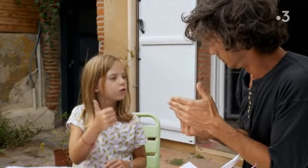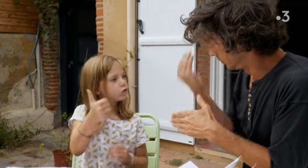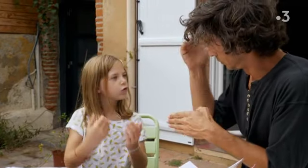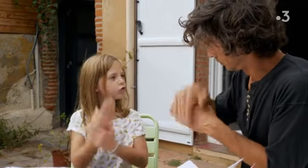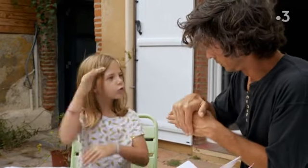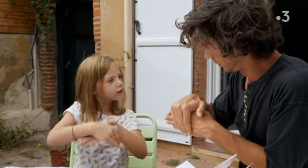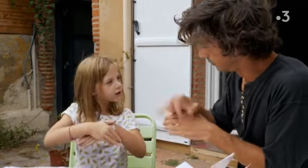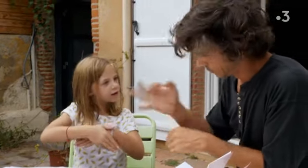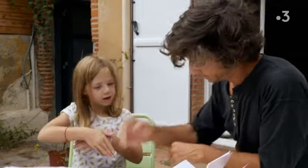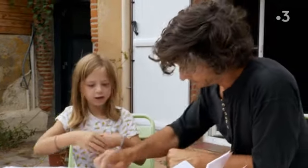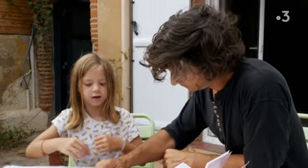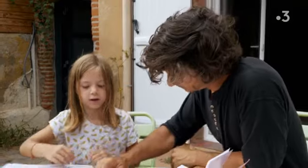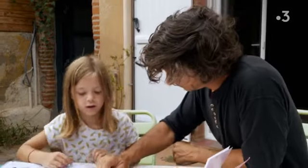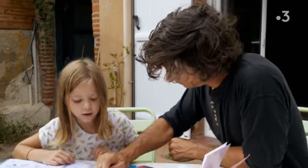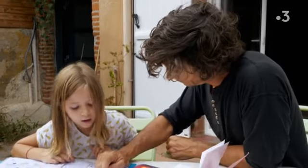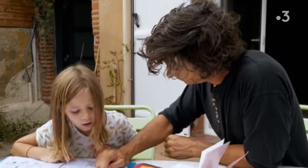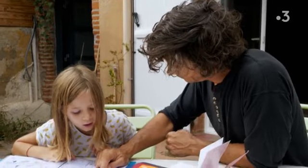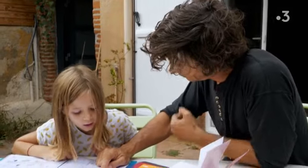Journée. Une journée. Oui.